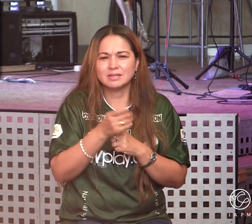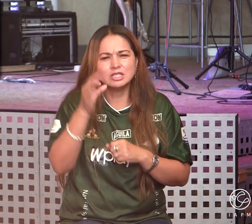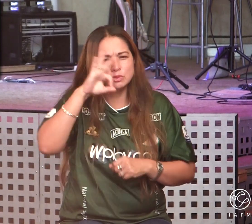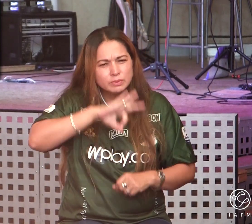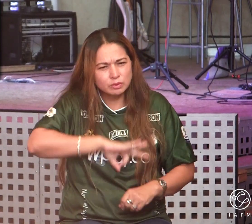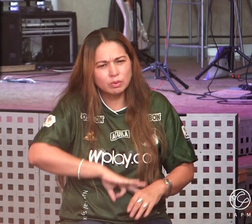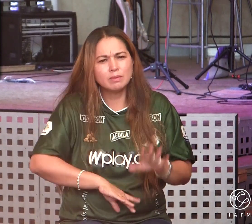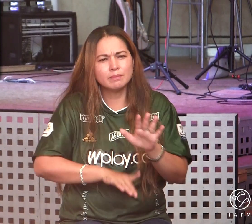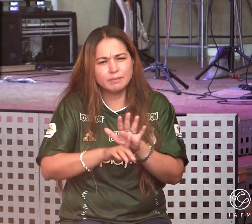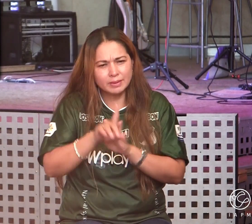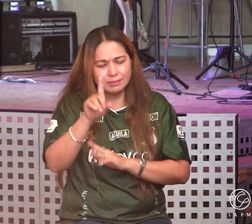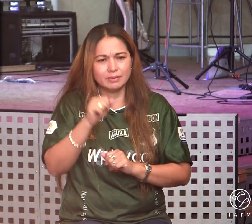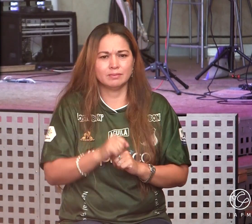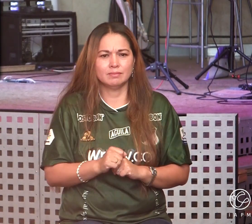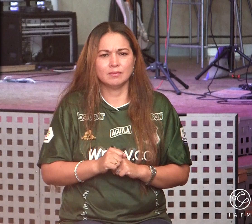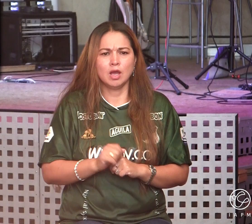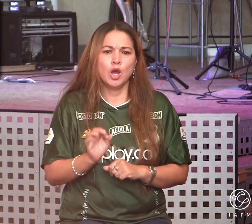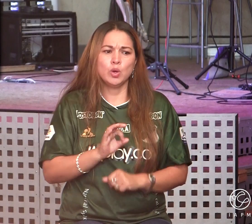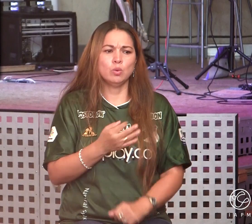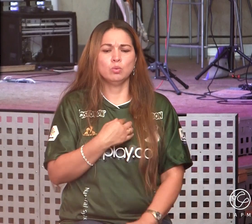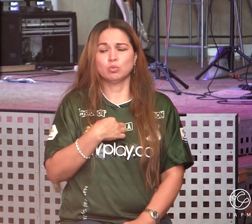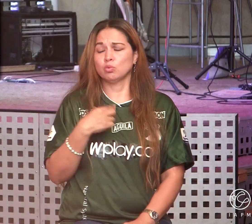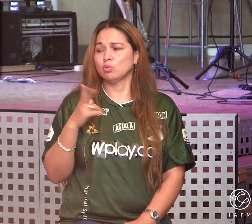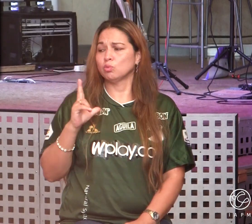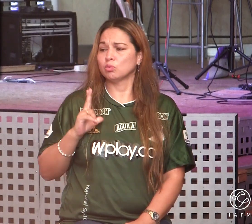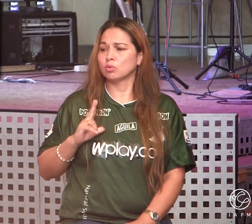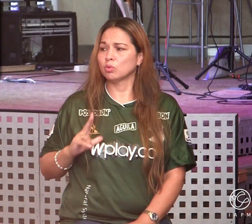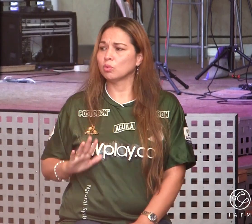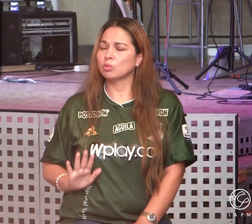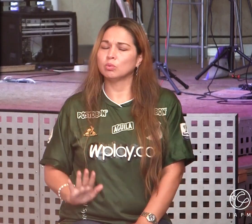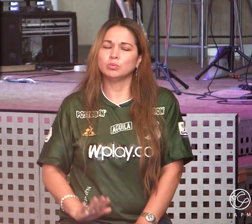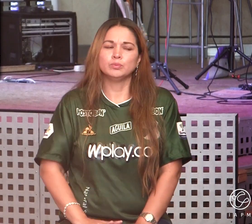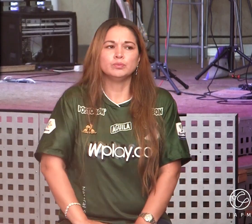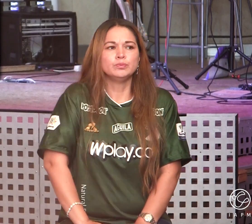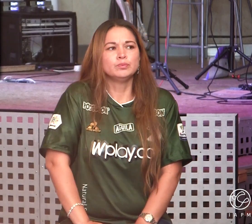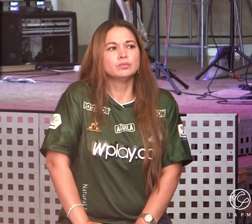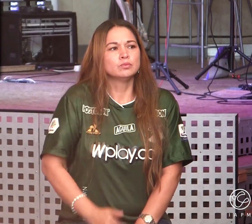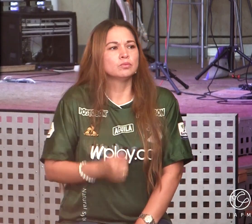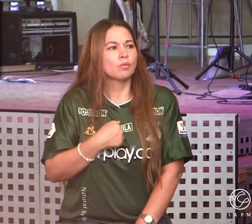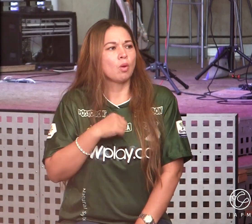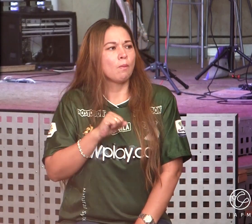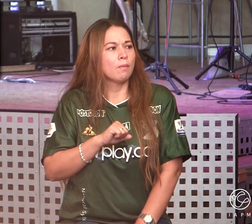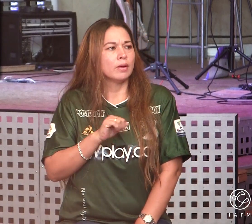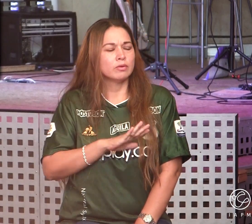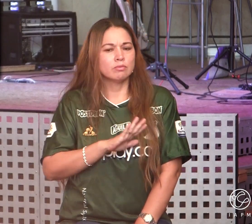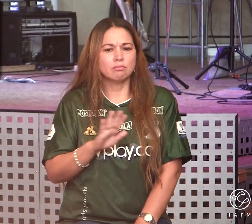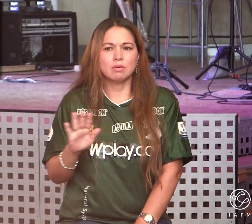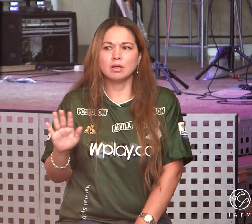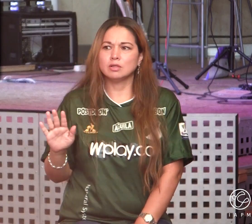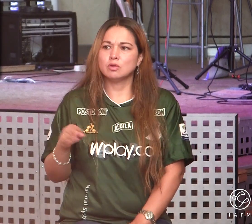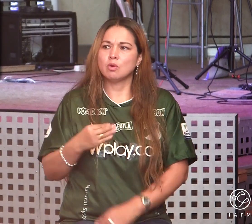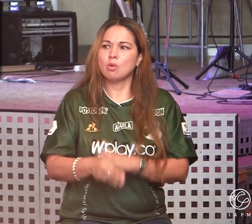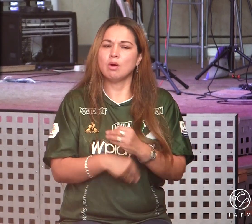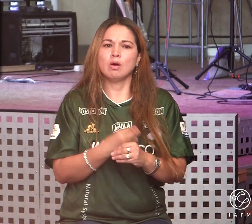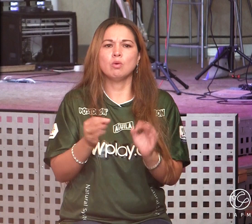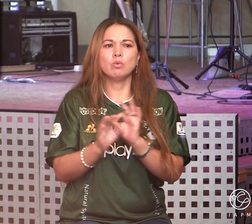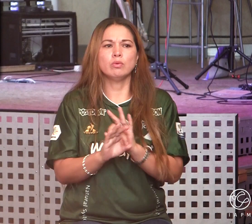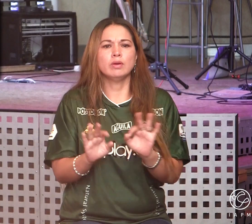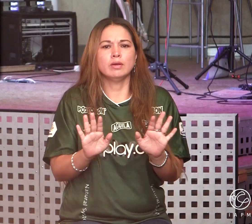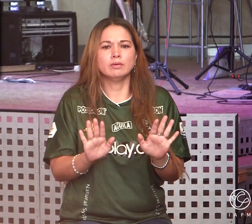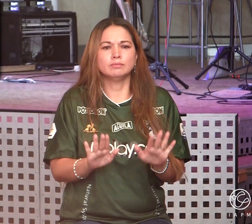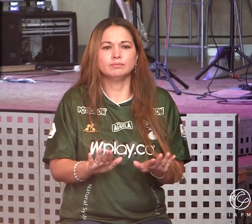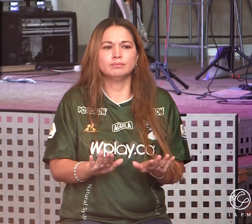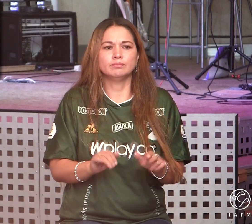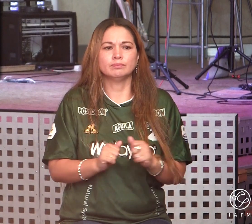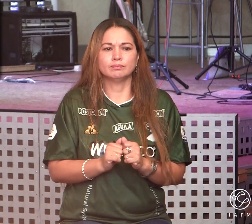sencillamente comportarnos como gente correcta, sin tacha alguna. Como el hijo mayor no tenía tacha, lo que él estaba diciendo era cierto. No